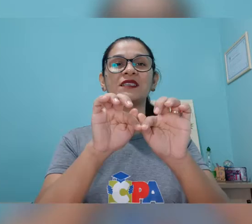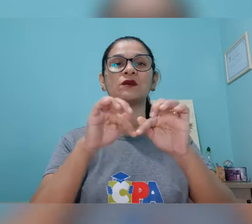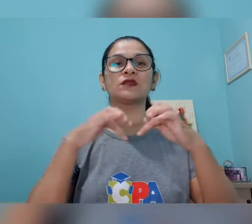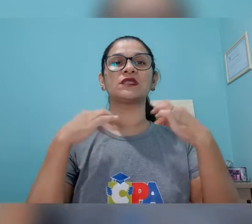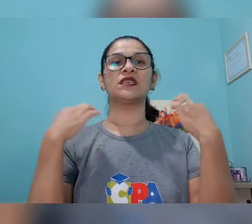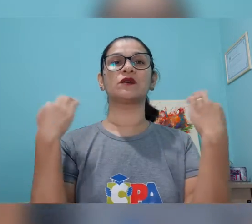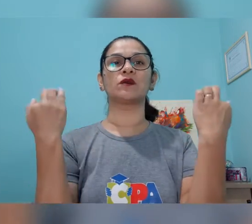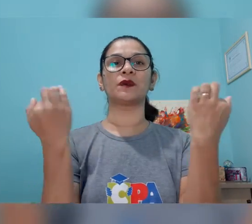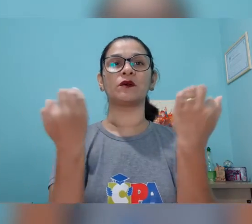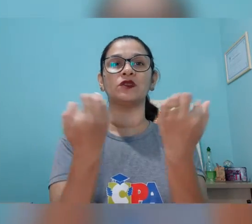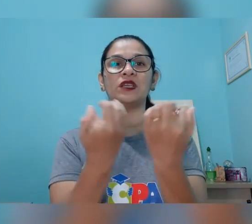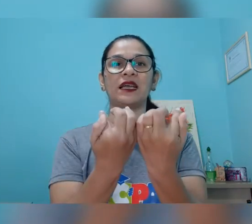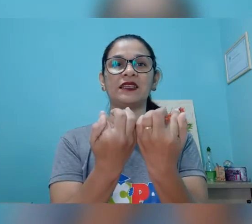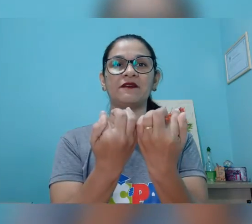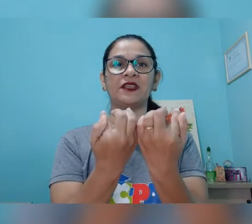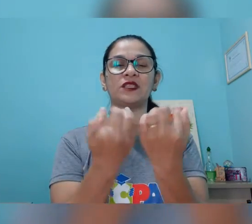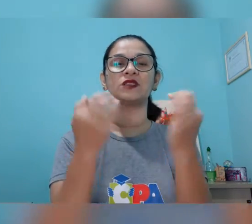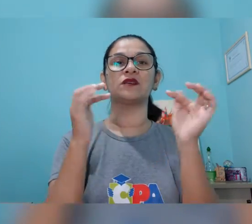um círculo para unir lá na frente.